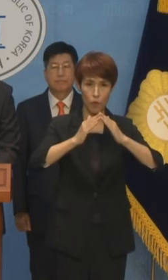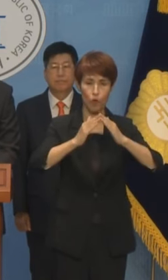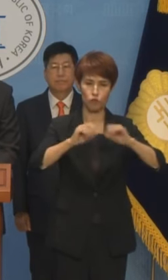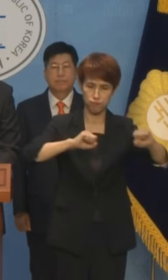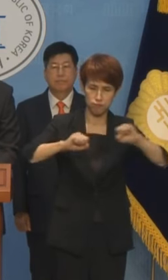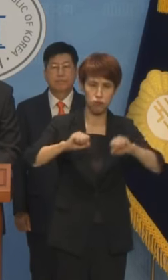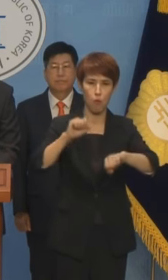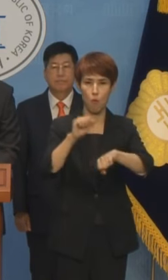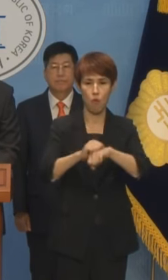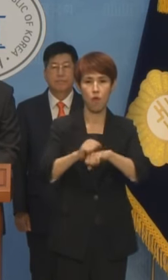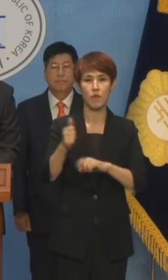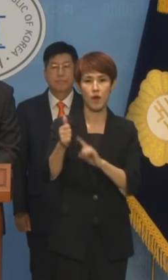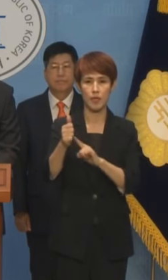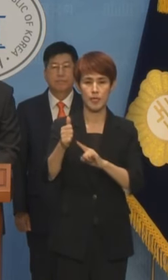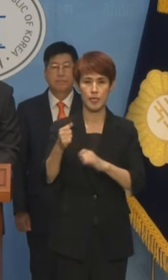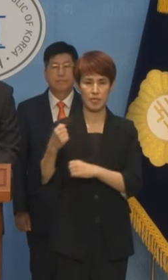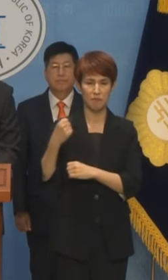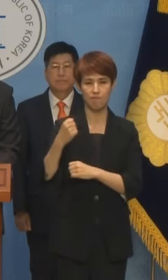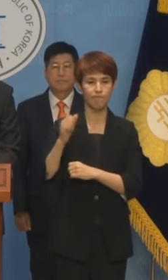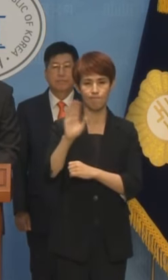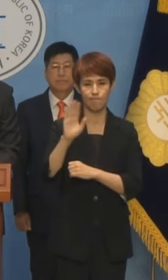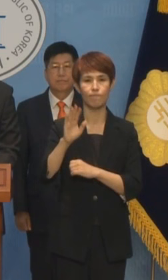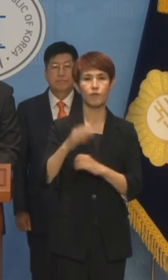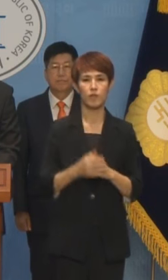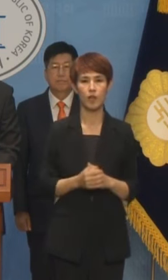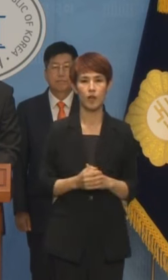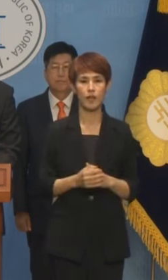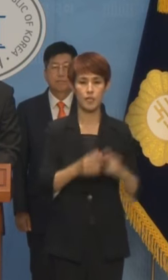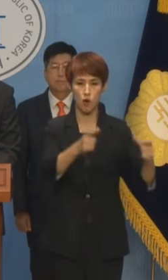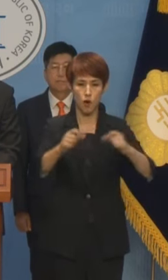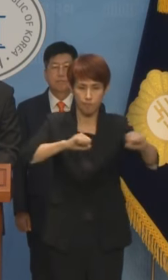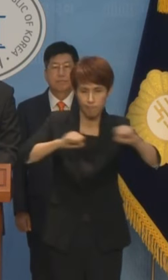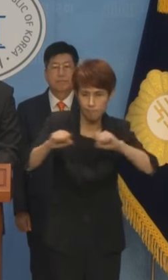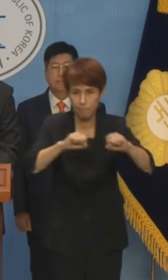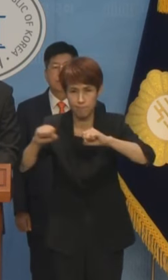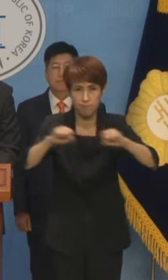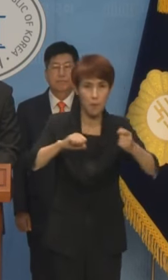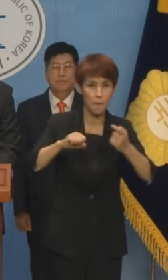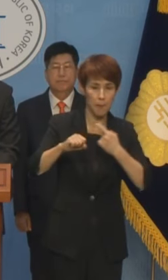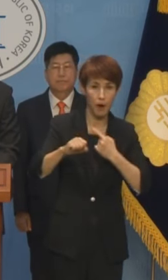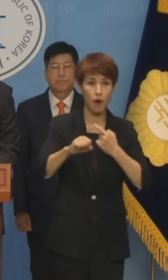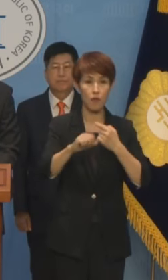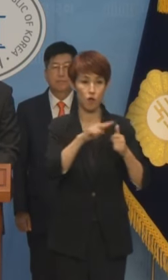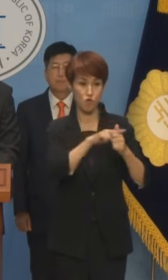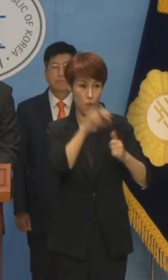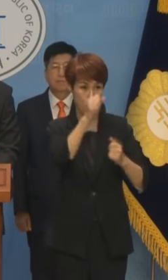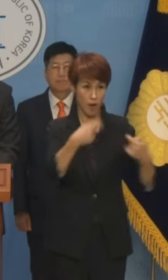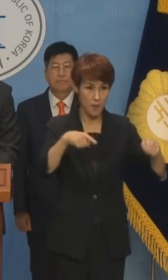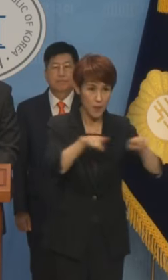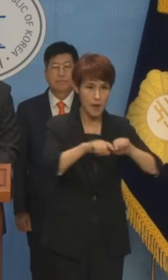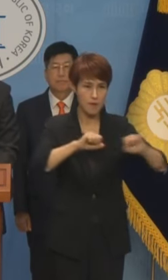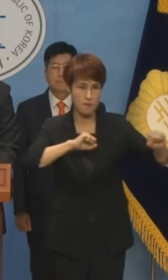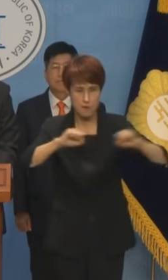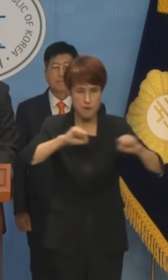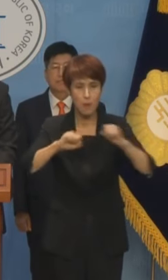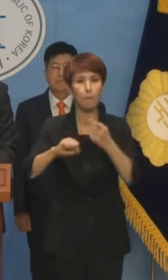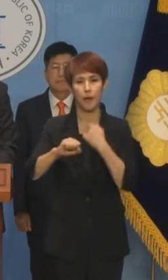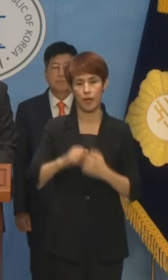모든 기득권을 내려놓고 지역구 최전선에서 직접 뛰며 다른 후보들과 함께 사투를